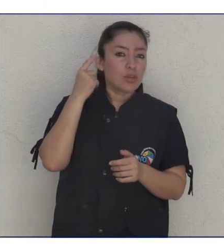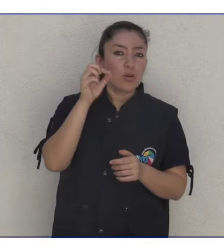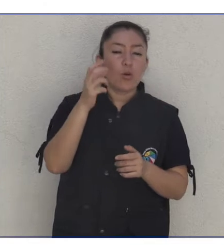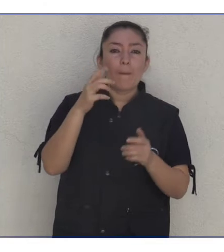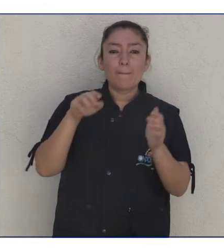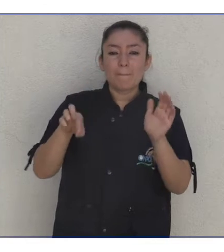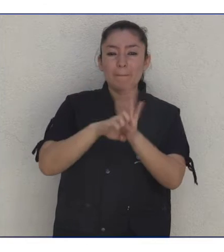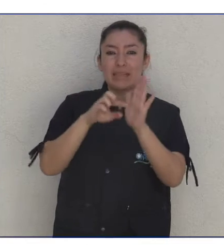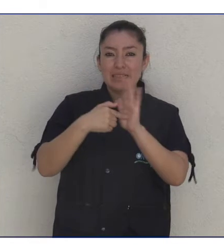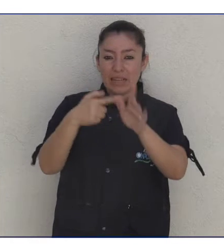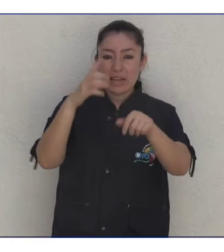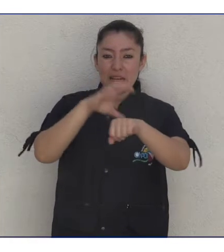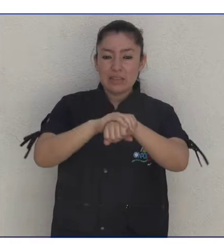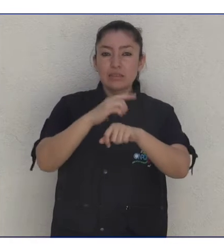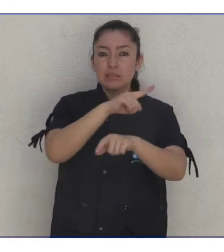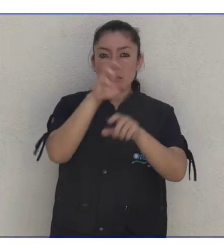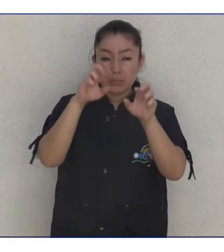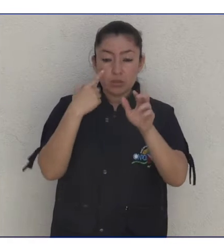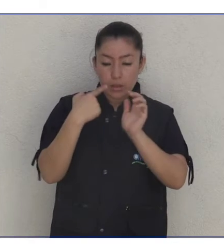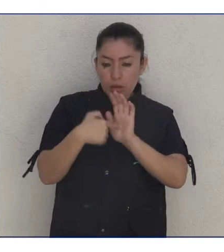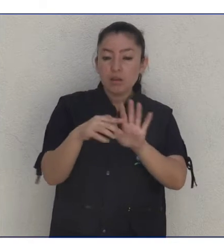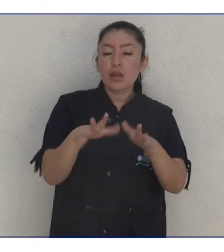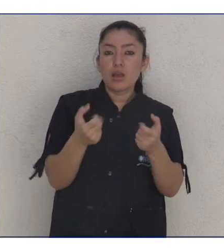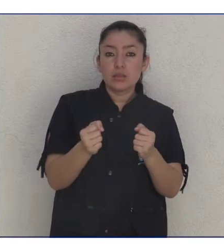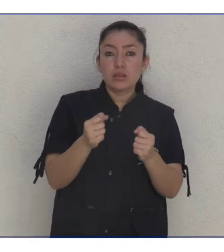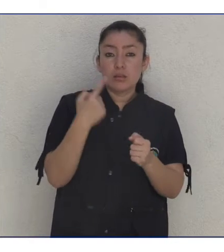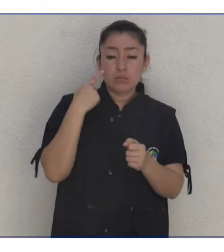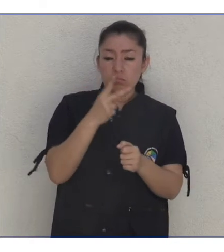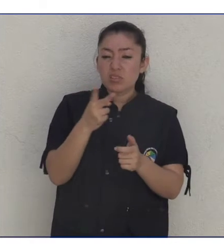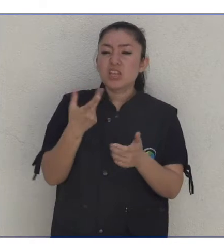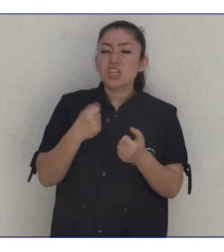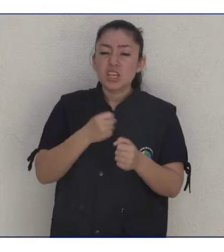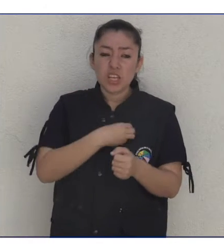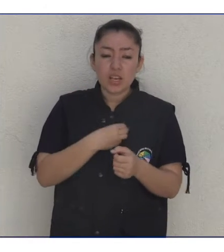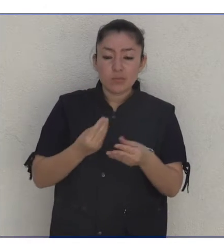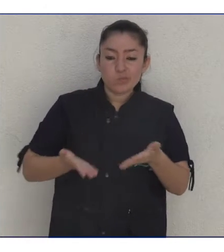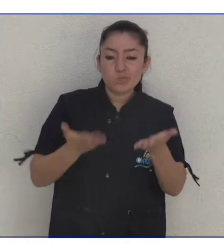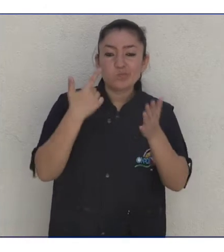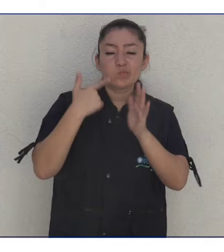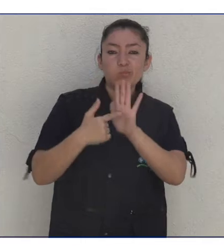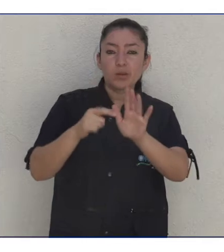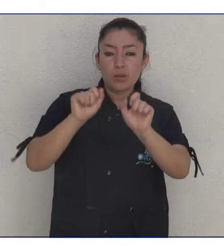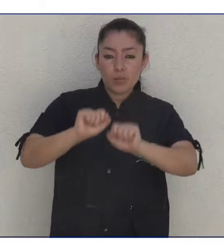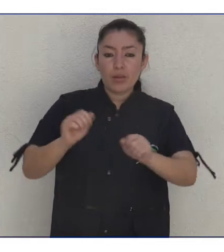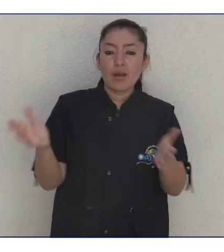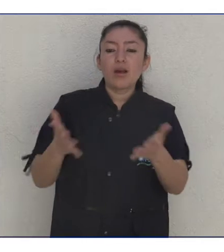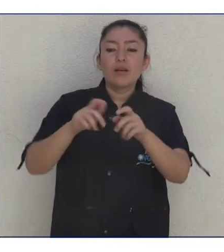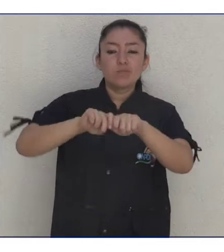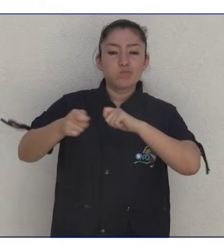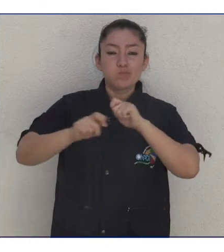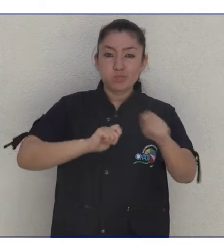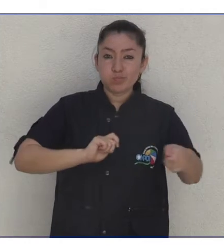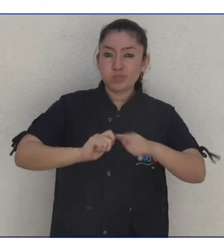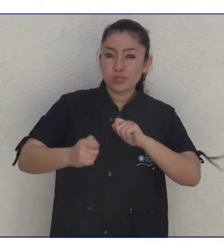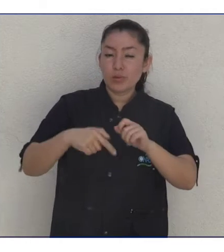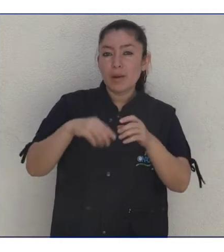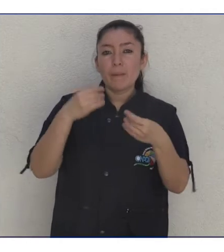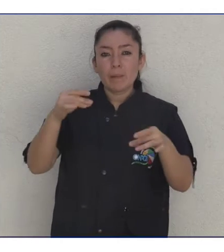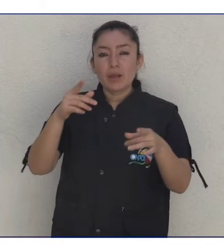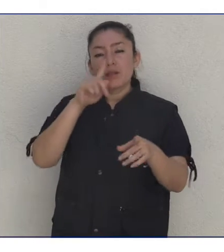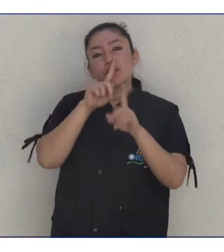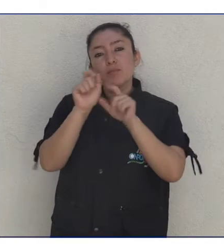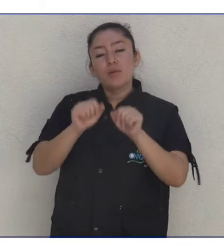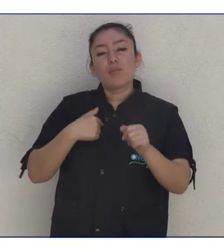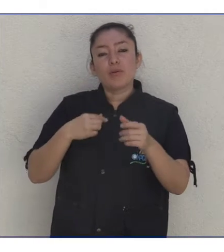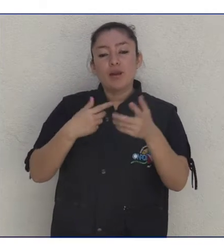vigente, si se trata de particulares quienes coadyuven, provoquen o inciten, directa o indirectamente, la destrucción,